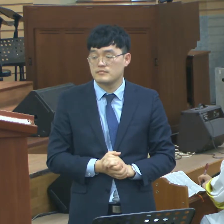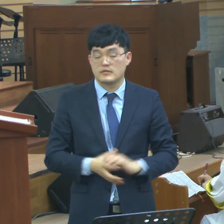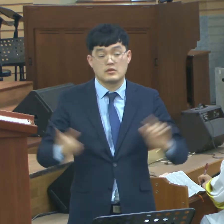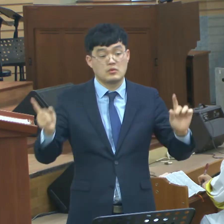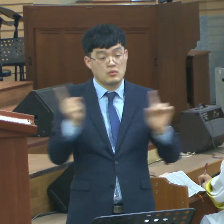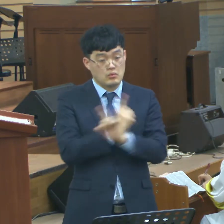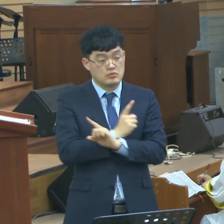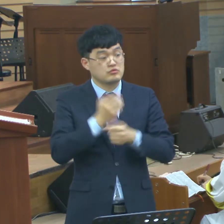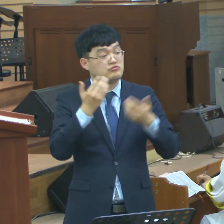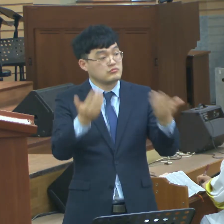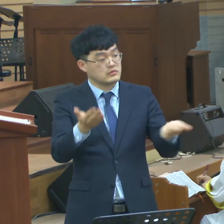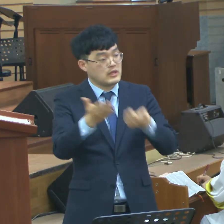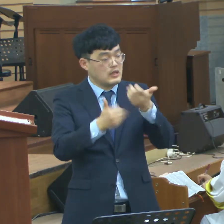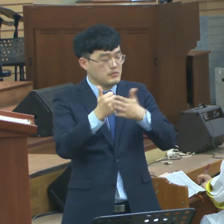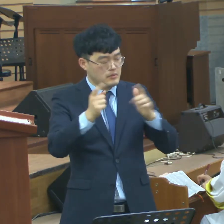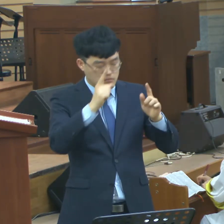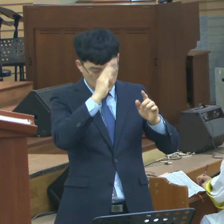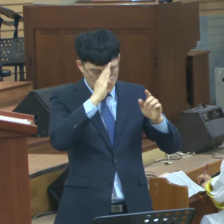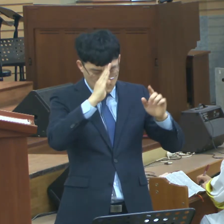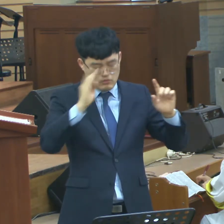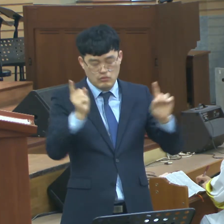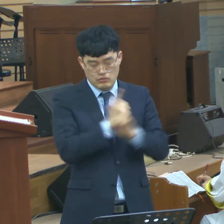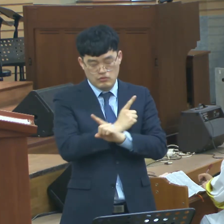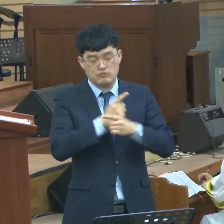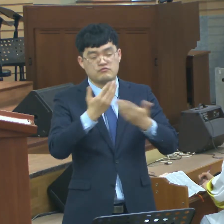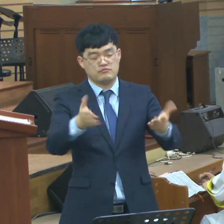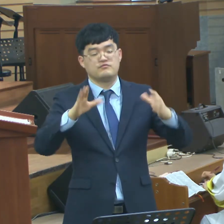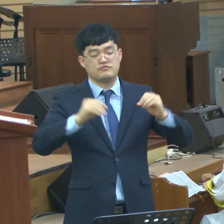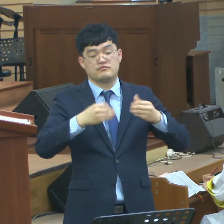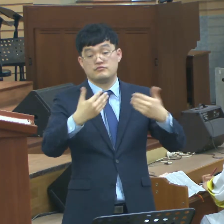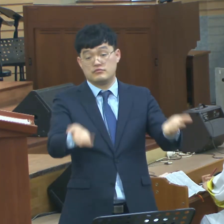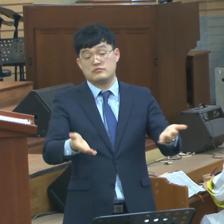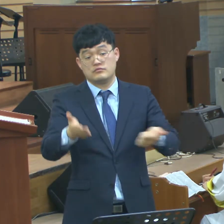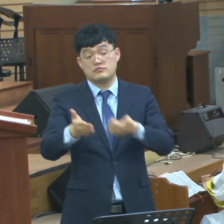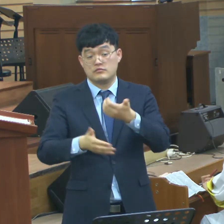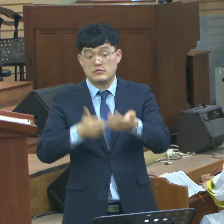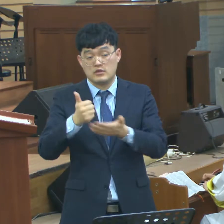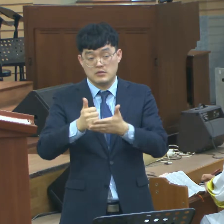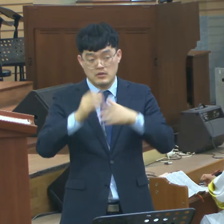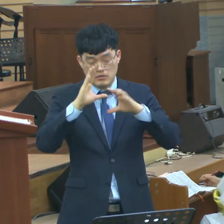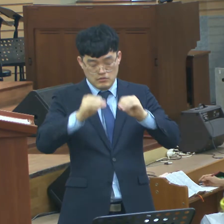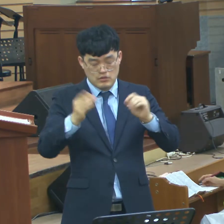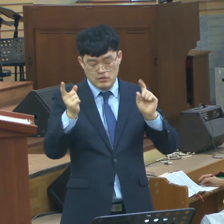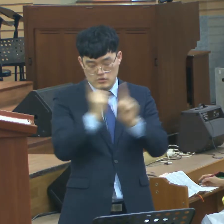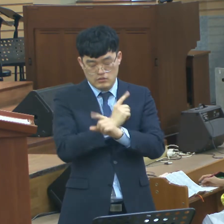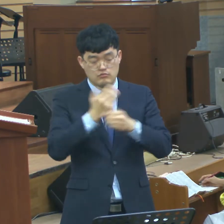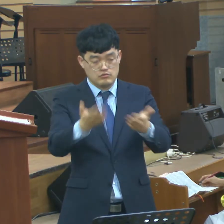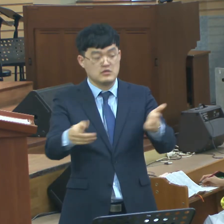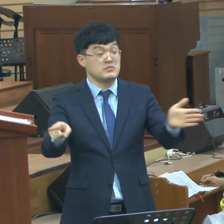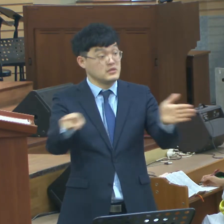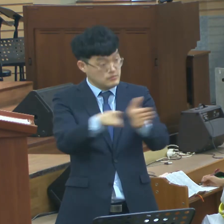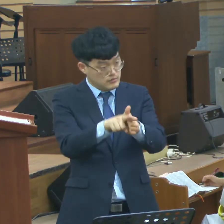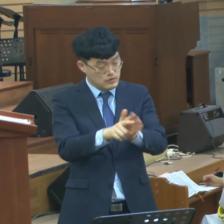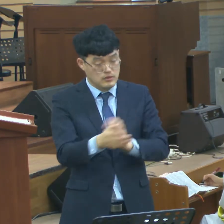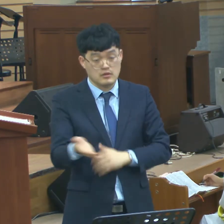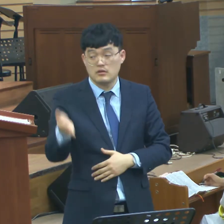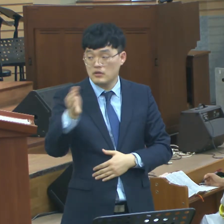고쳐주실 병은 다 고쳐주세요. 기도하면 고쳐주실 사람은 고쳐주실 줄 믿습니다.